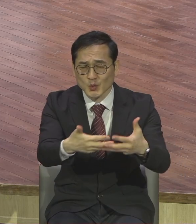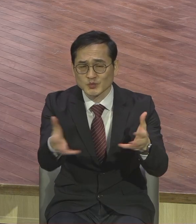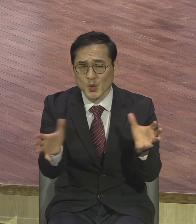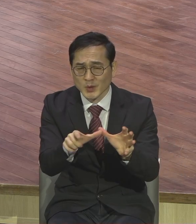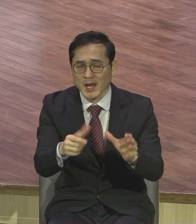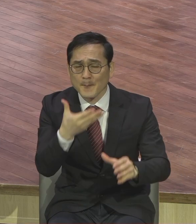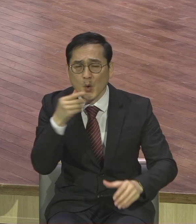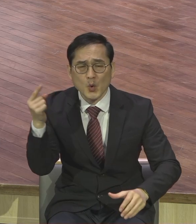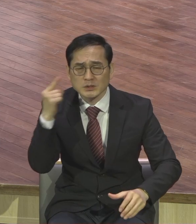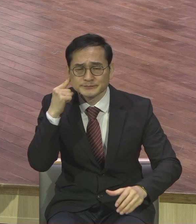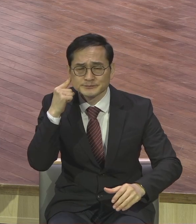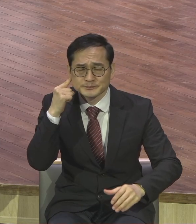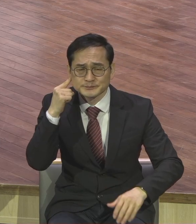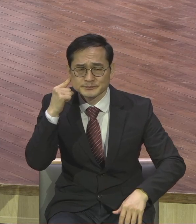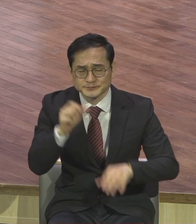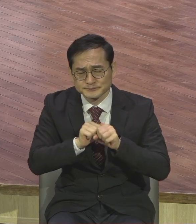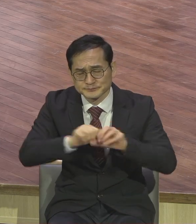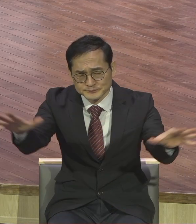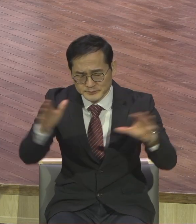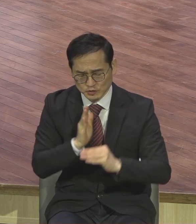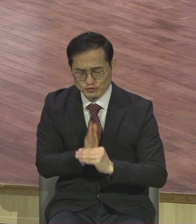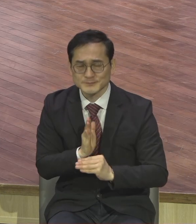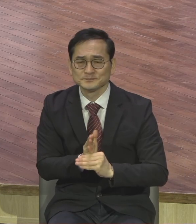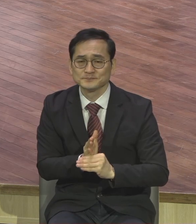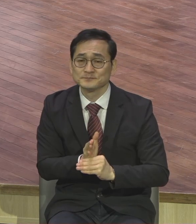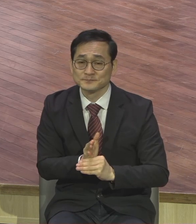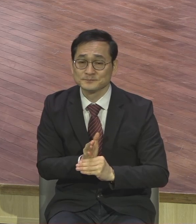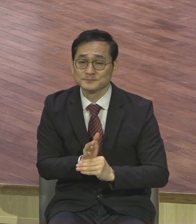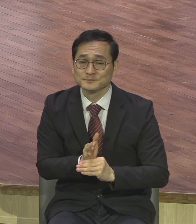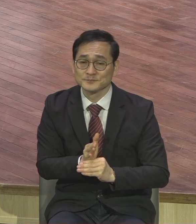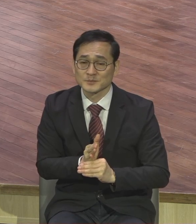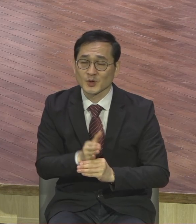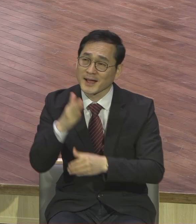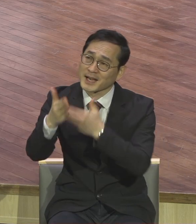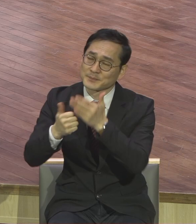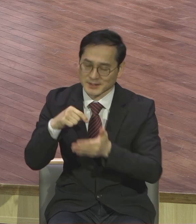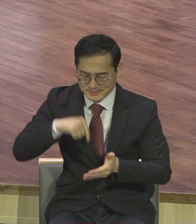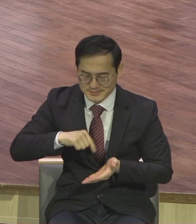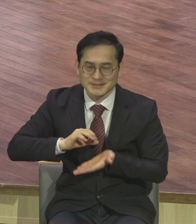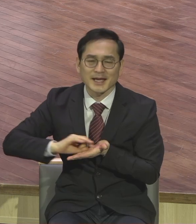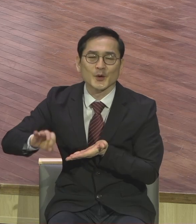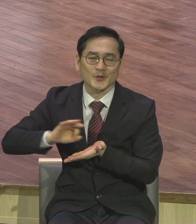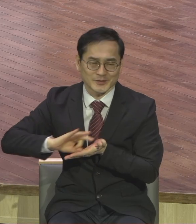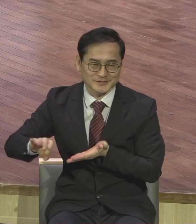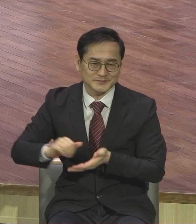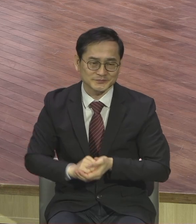플랫폼으로 서임받게 된다라는 것입니다. 자, 이것을 위해서 우리가